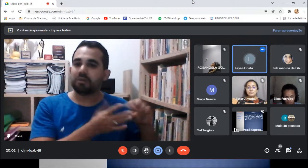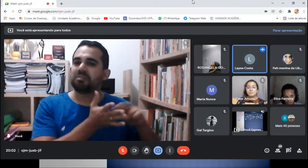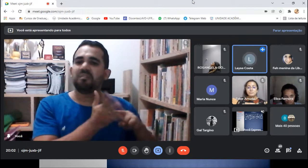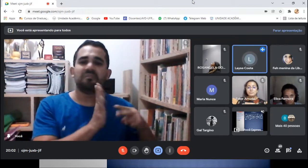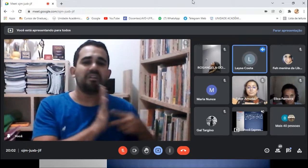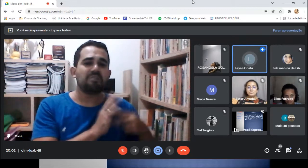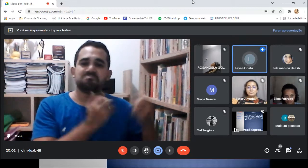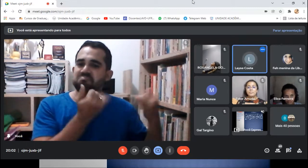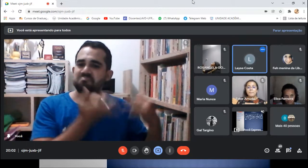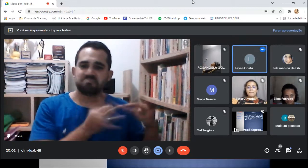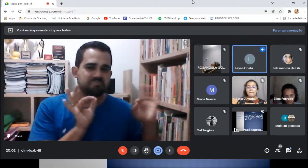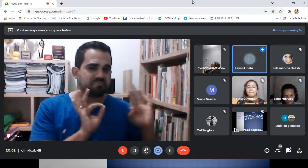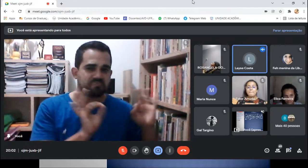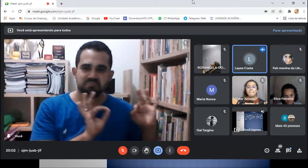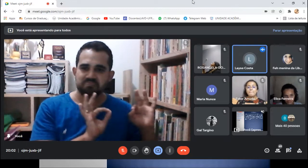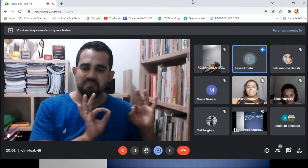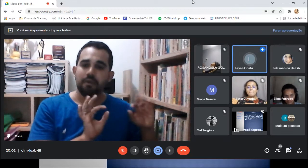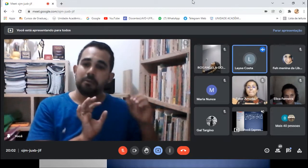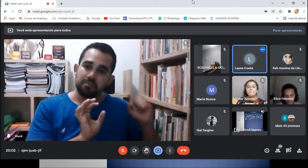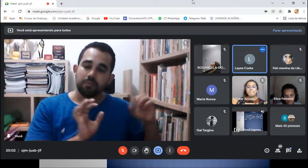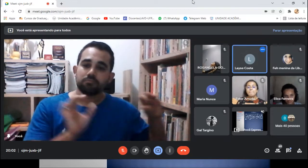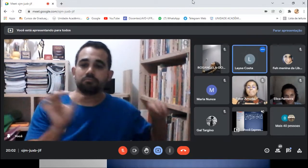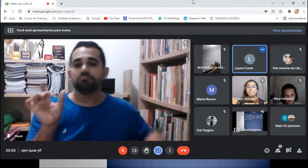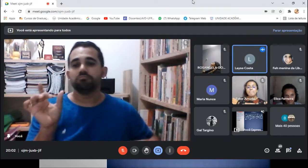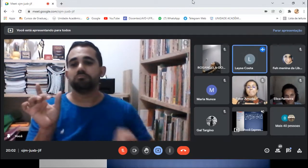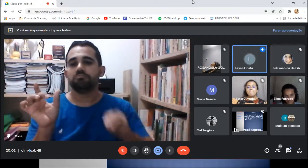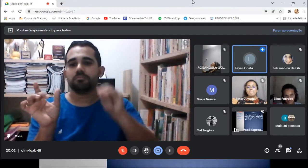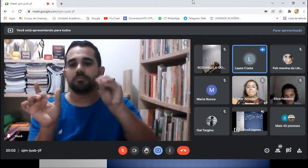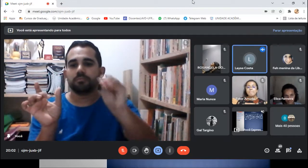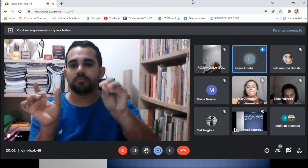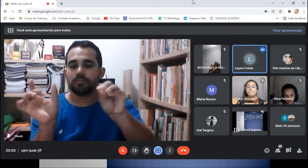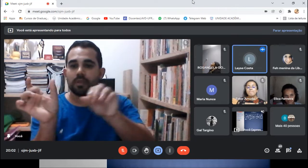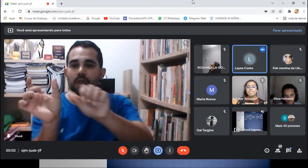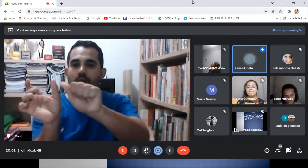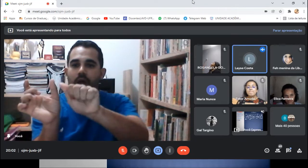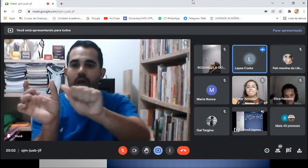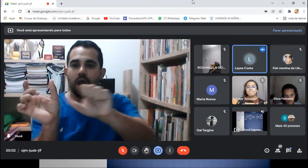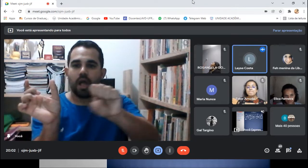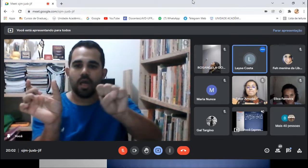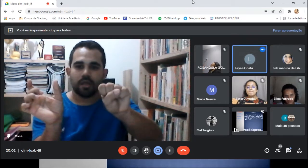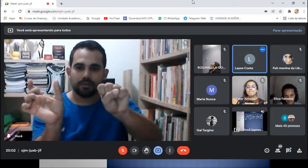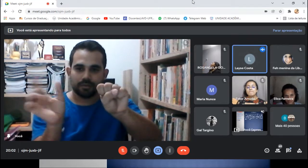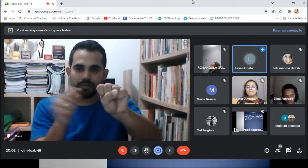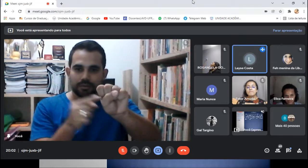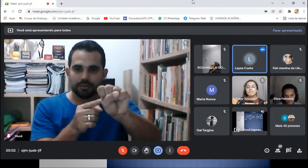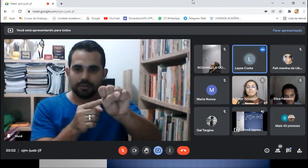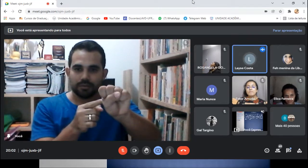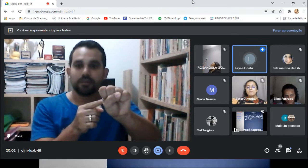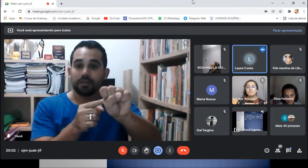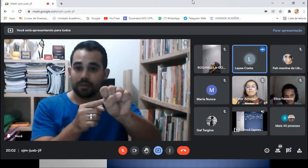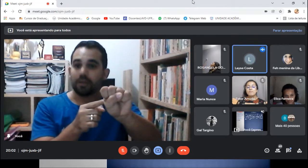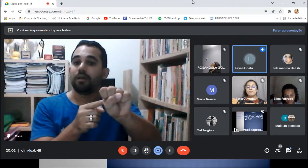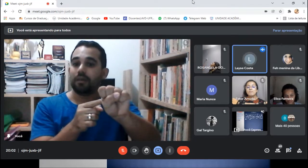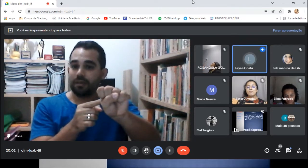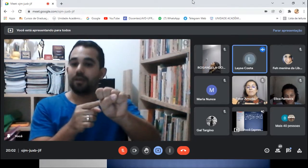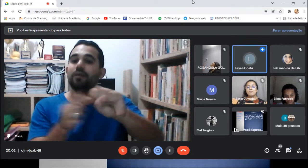Temos o S, que significa o quê? Que sozinho não significa nada, mas adicionando a essa palavra, temos o